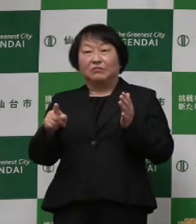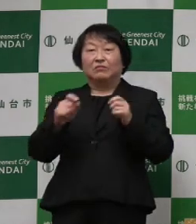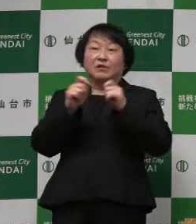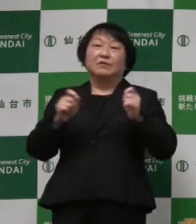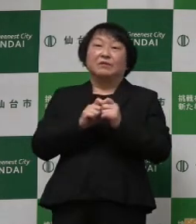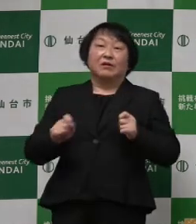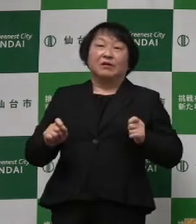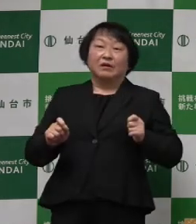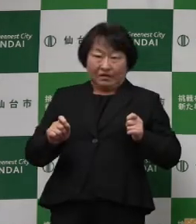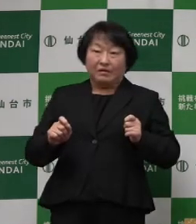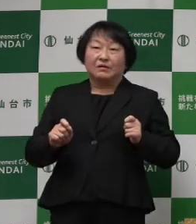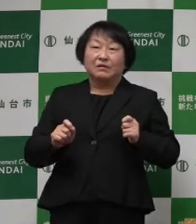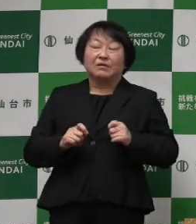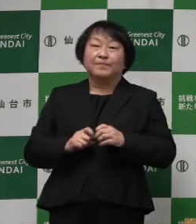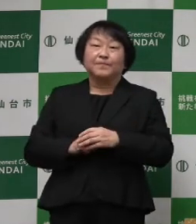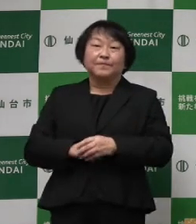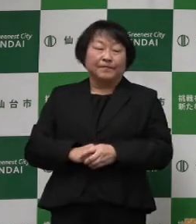このように認識をいたします。